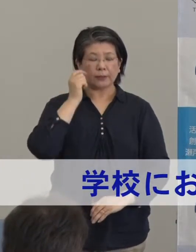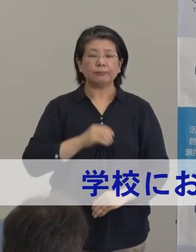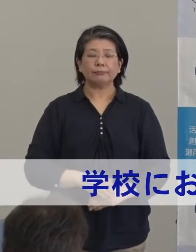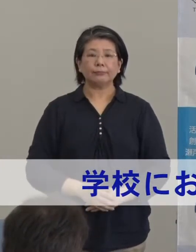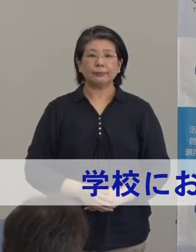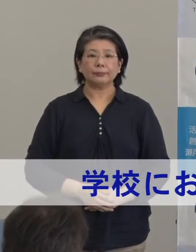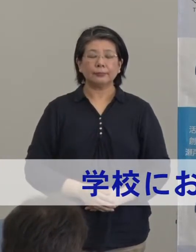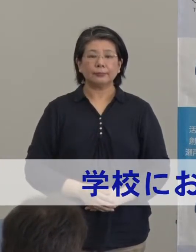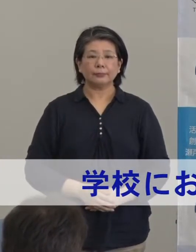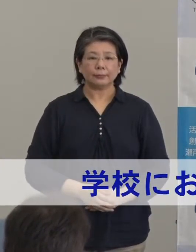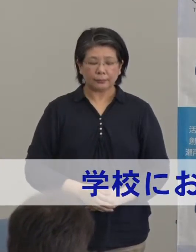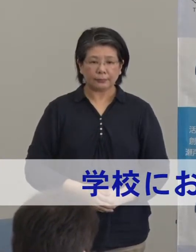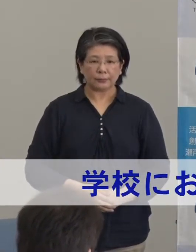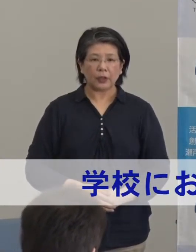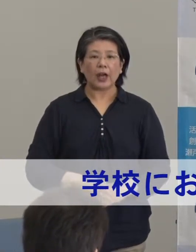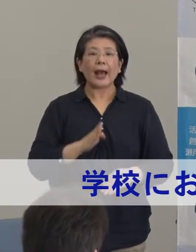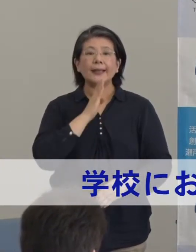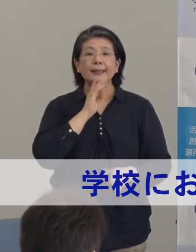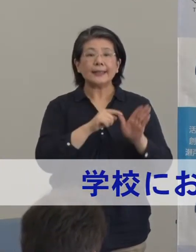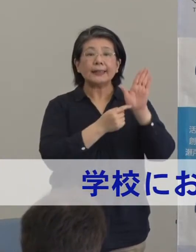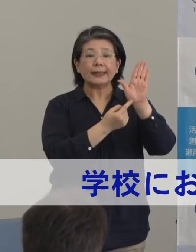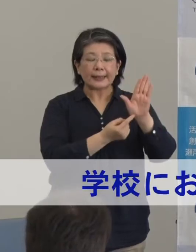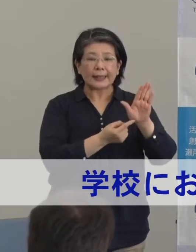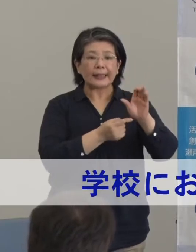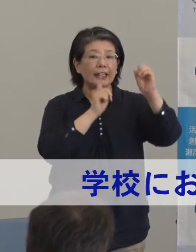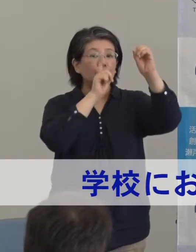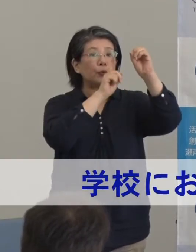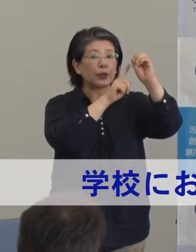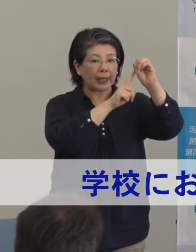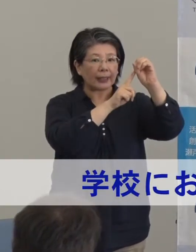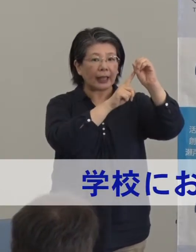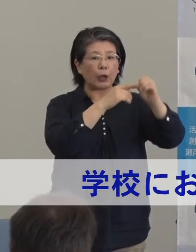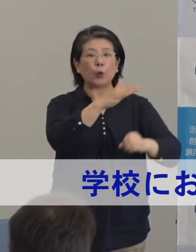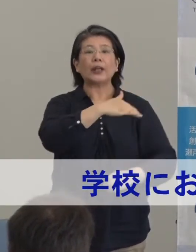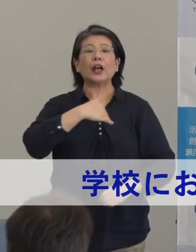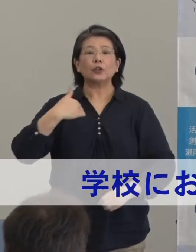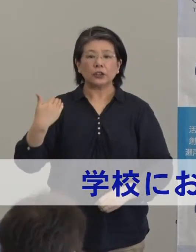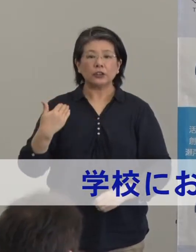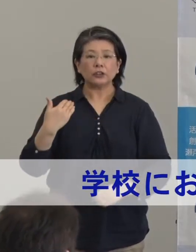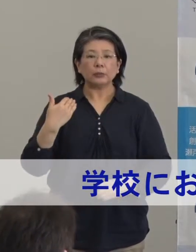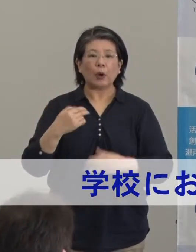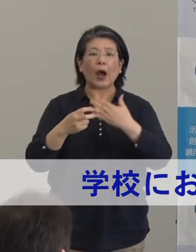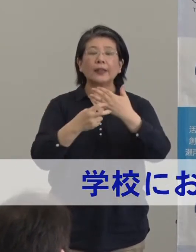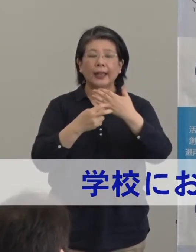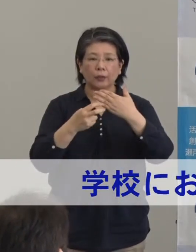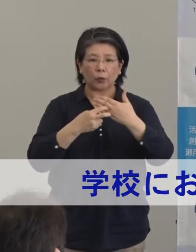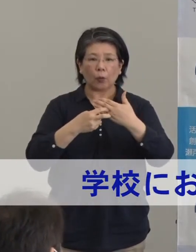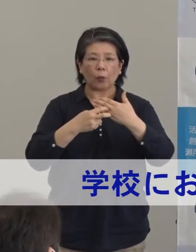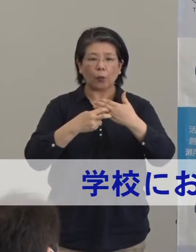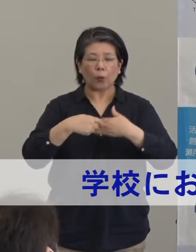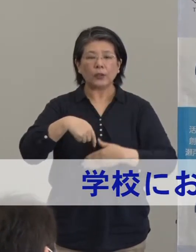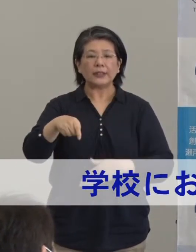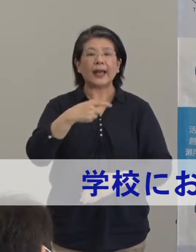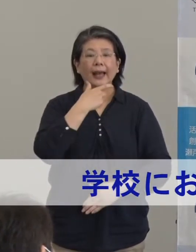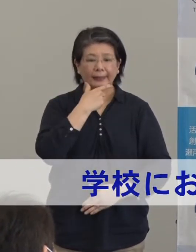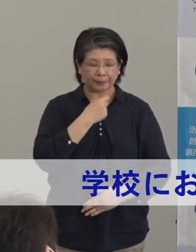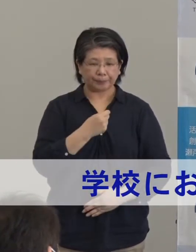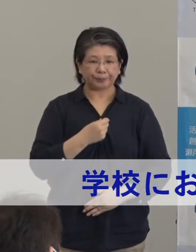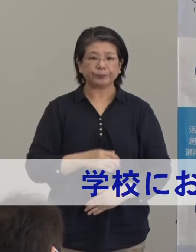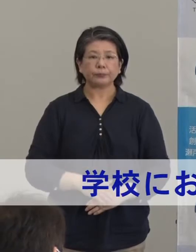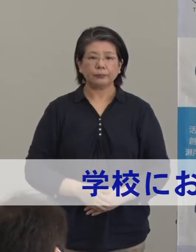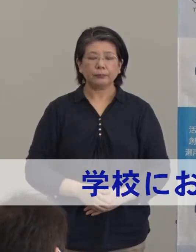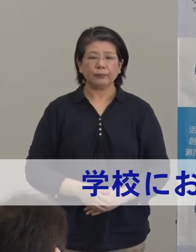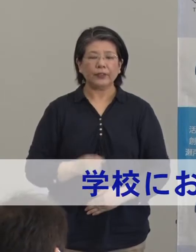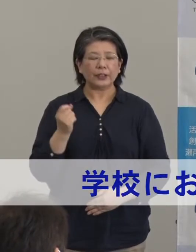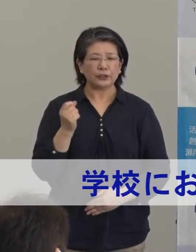導入というその実施に向けまして、鋭意私どもとして検討してまいりたいというふうに思っております。ちょっと今しばらくすぐ